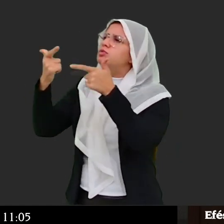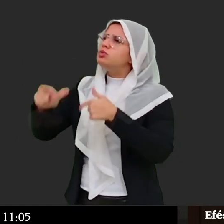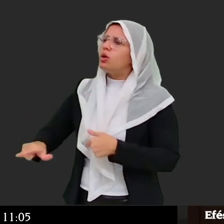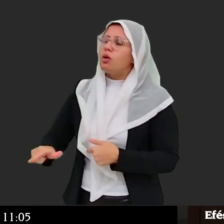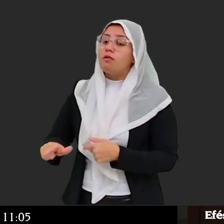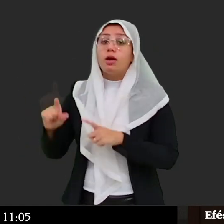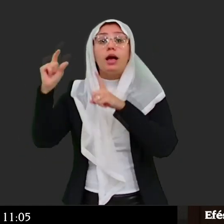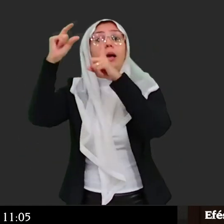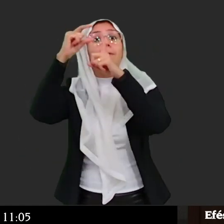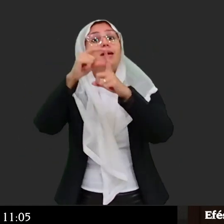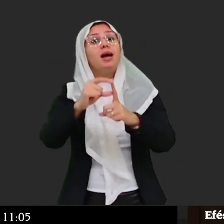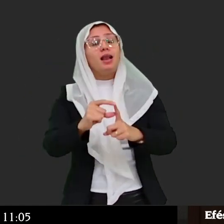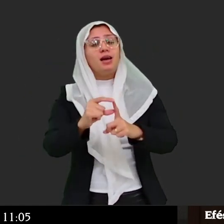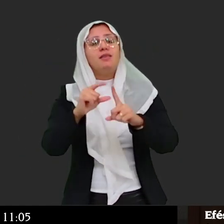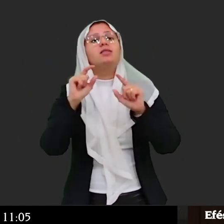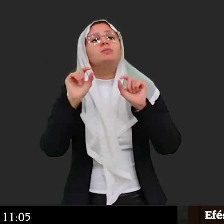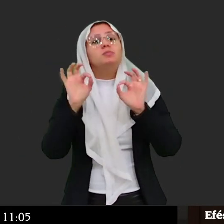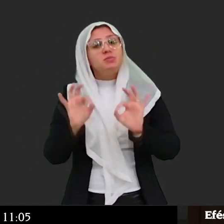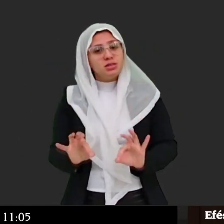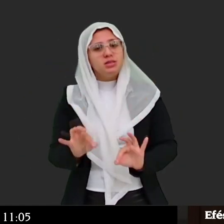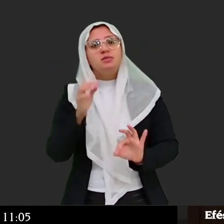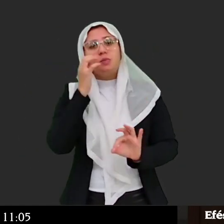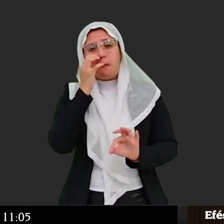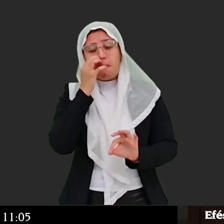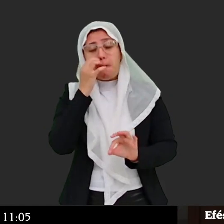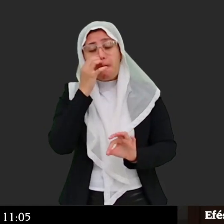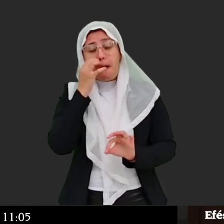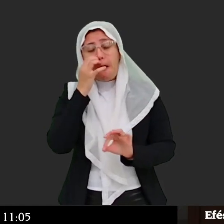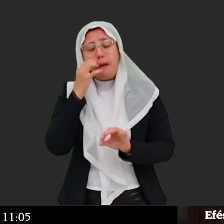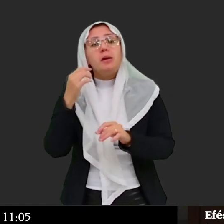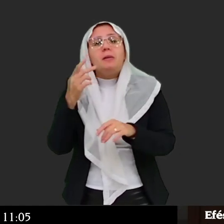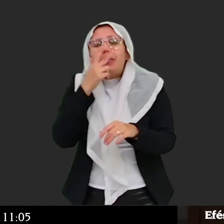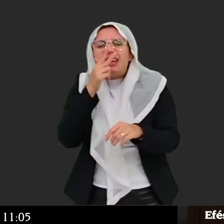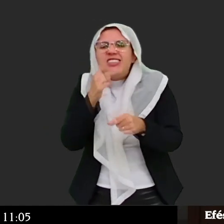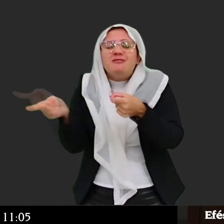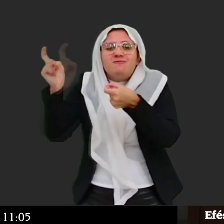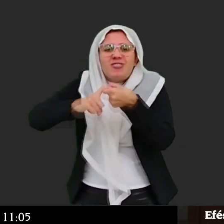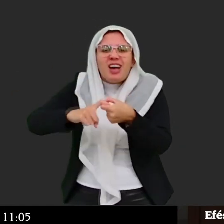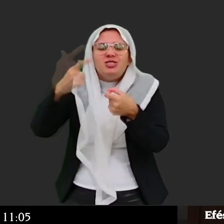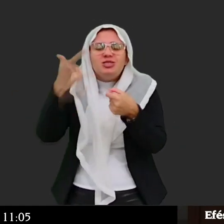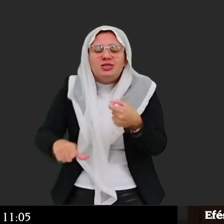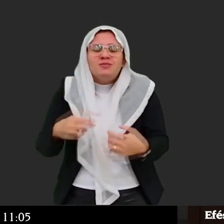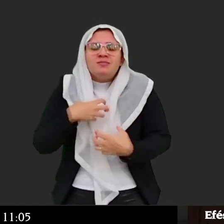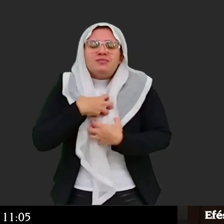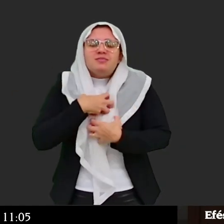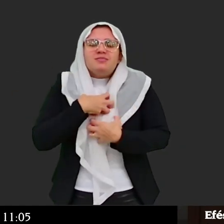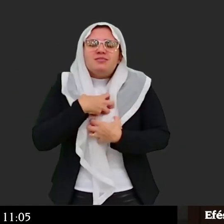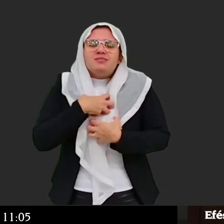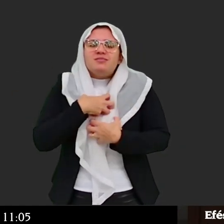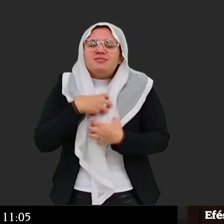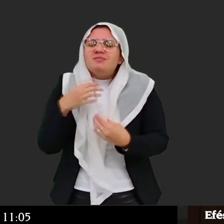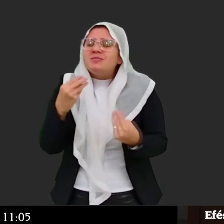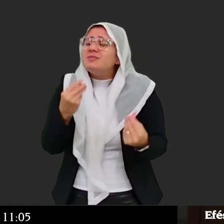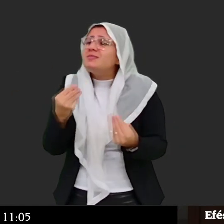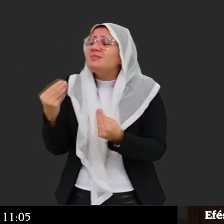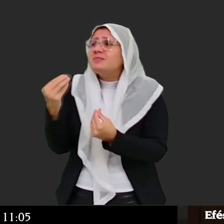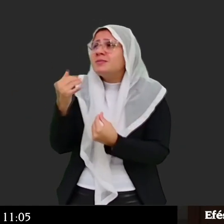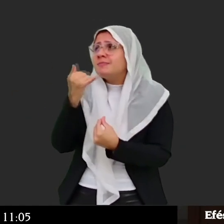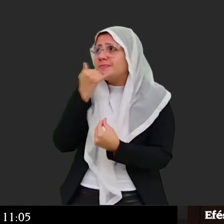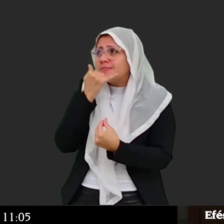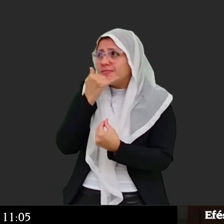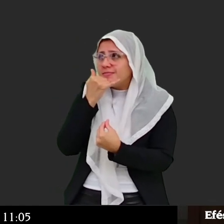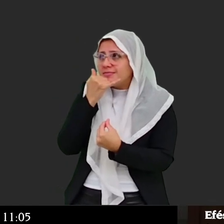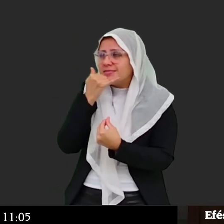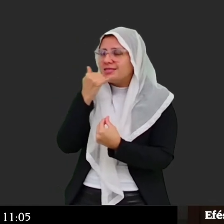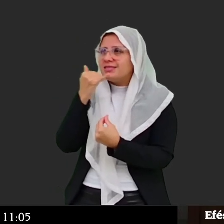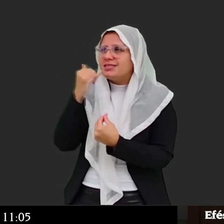palavra de Deus vai fazer este concerto com alguém nesta manhã. Que volte outra vez a reconciliação com o Espírito